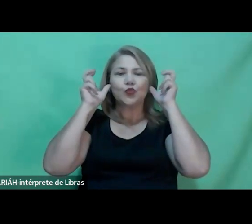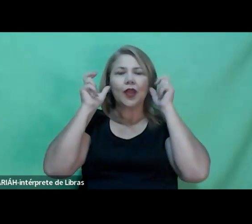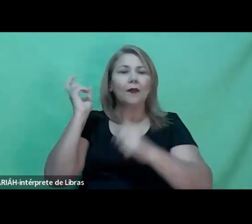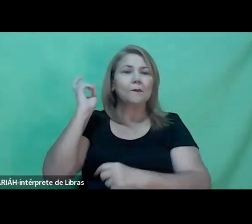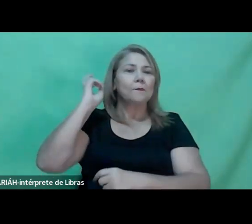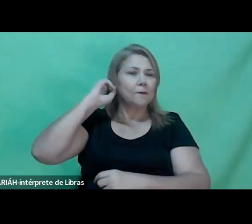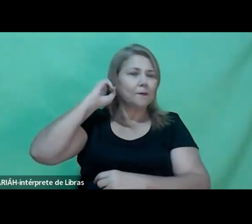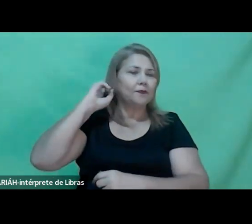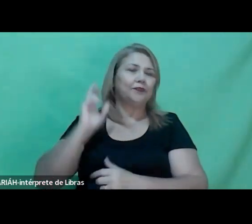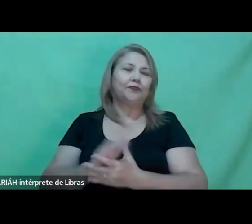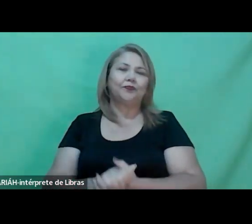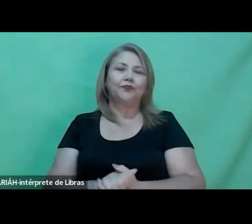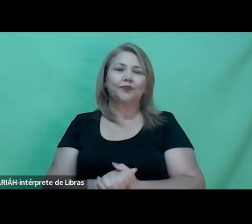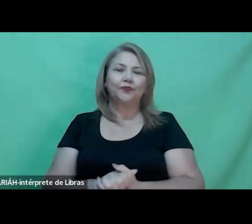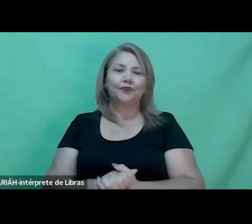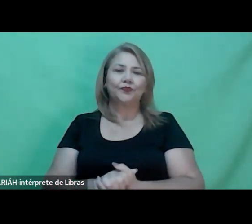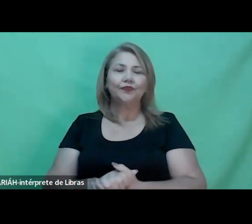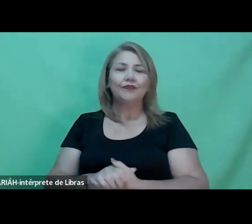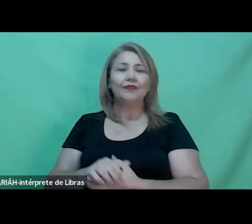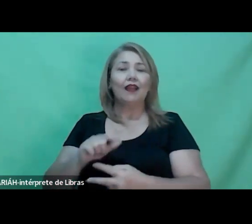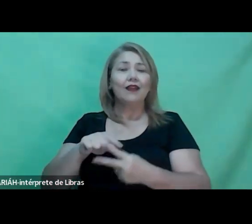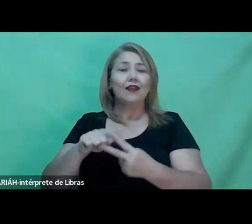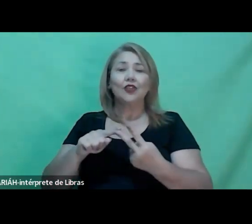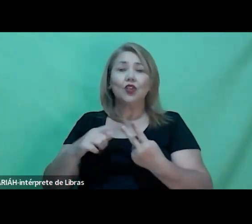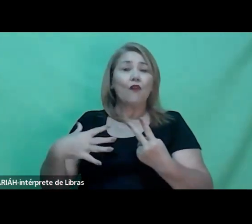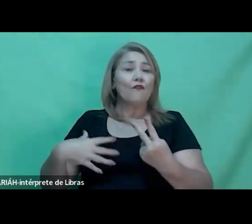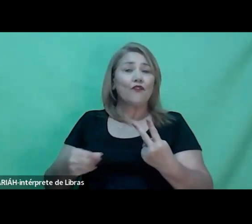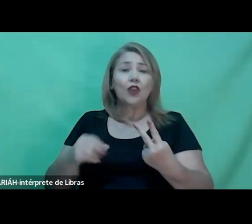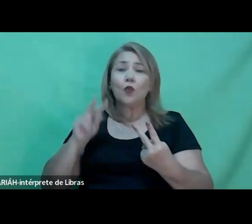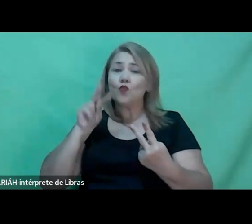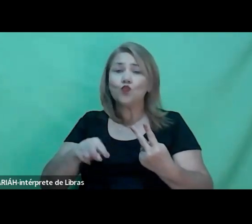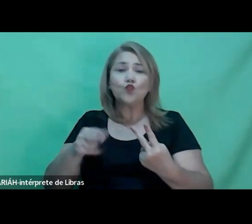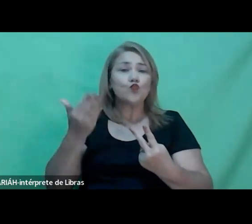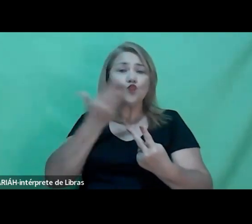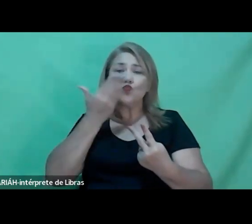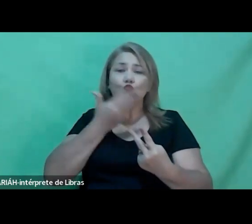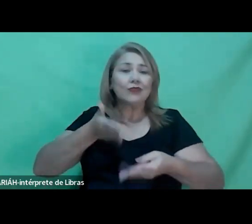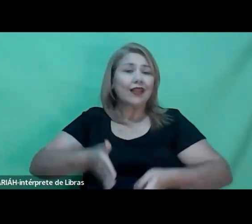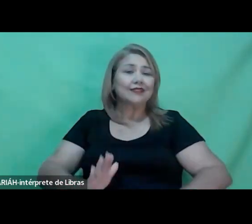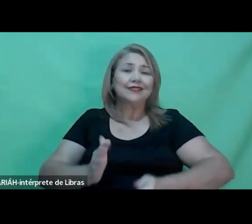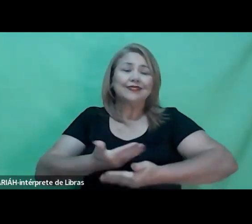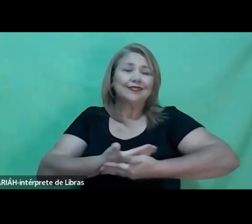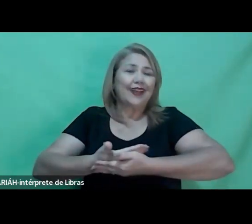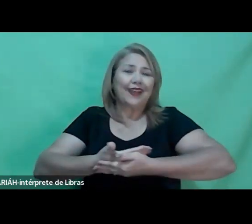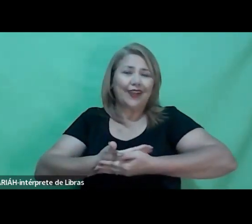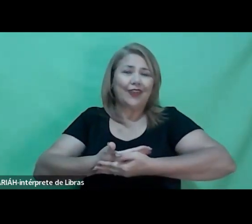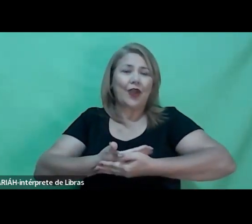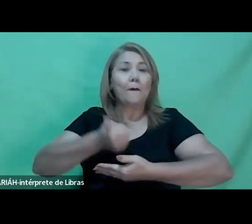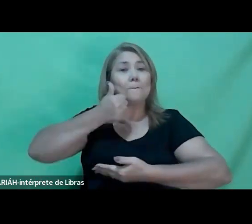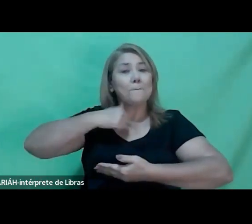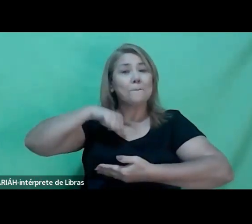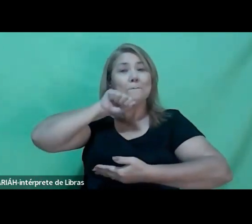ella tuvo sus dos hijos a quienes no pudo ver ni oír cuando nacieron Y fue su mamá quien le